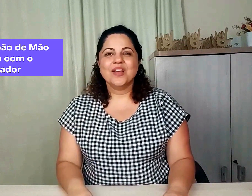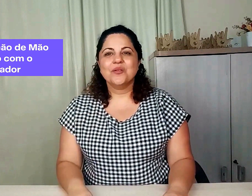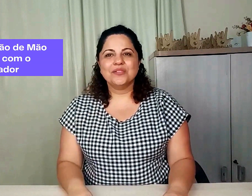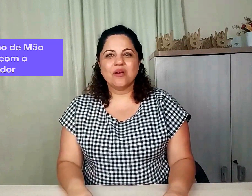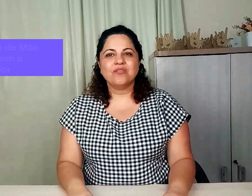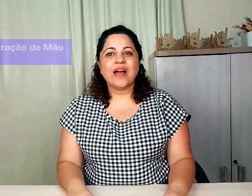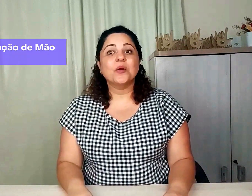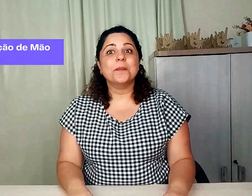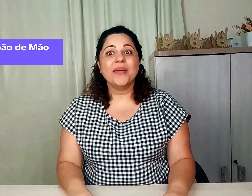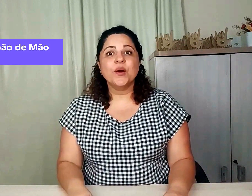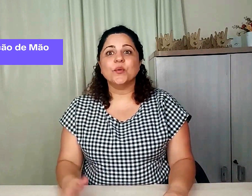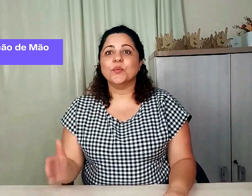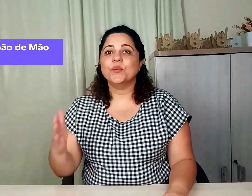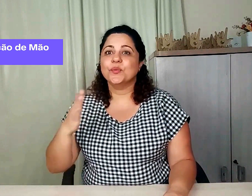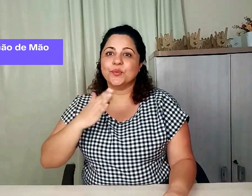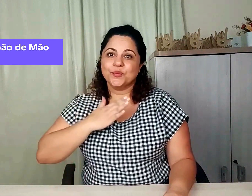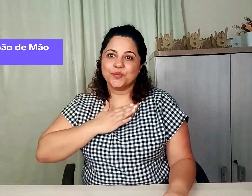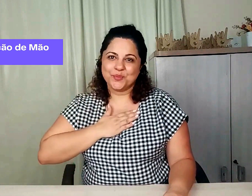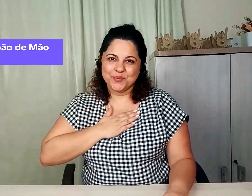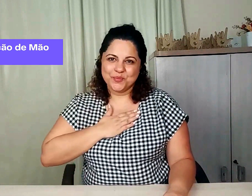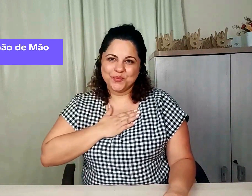quando eu falo meu,